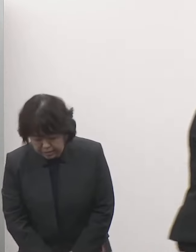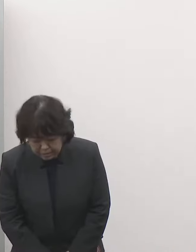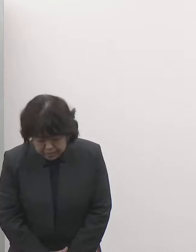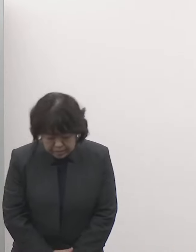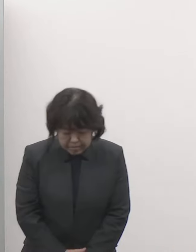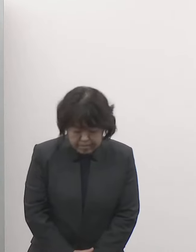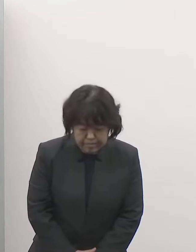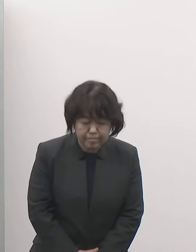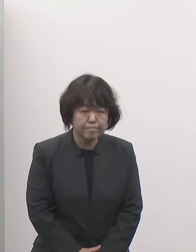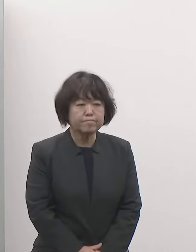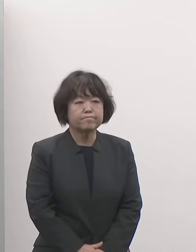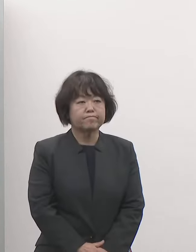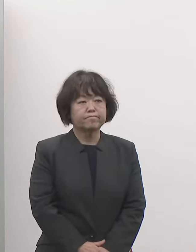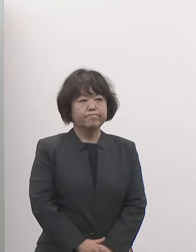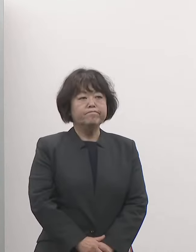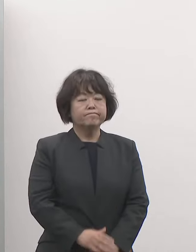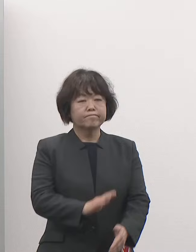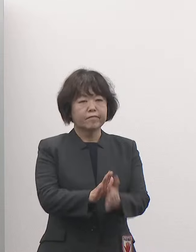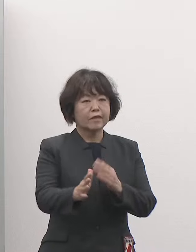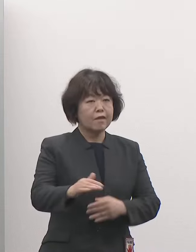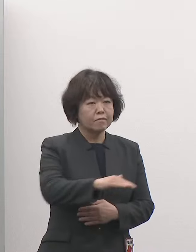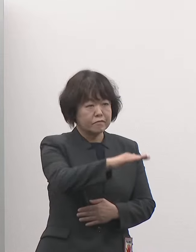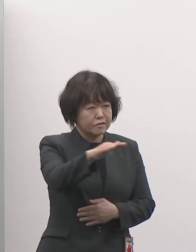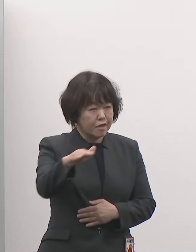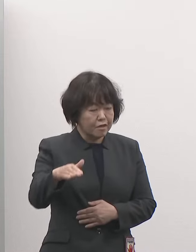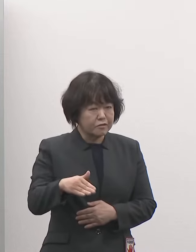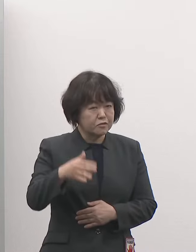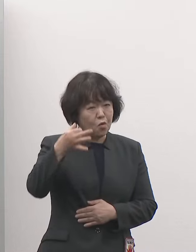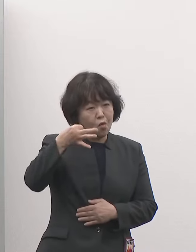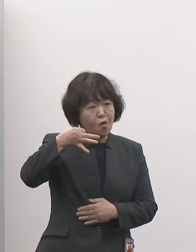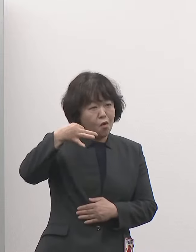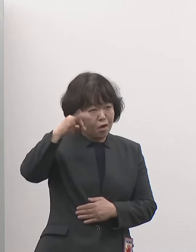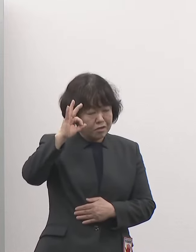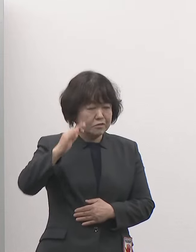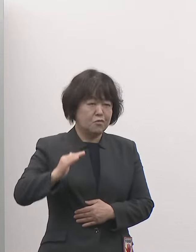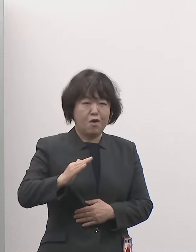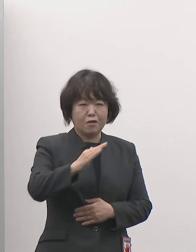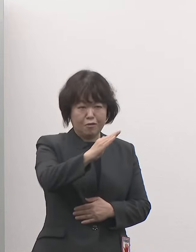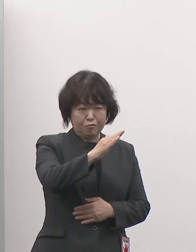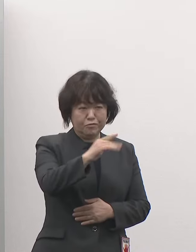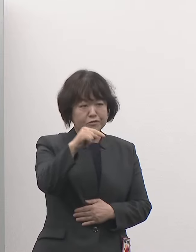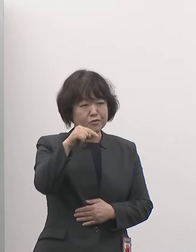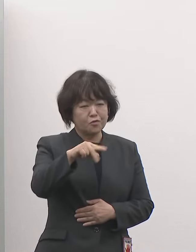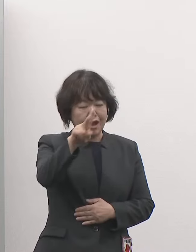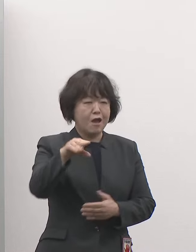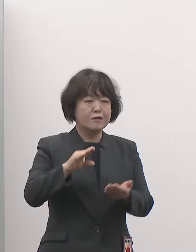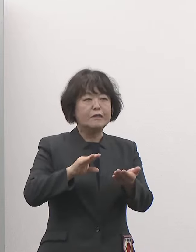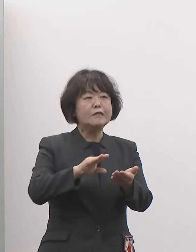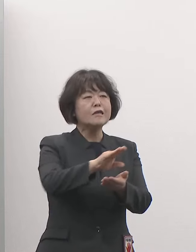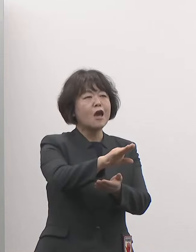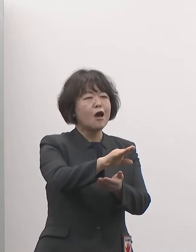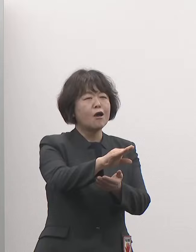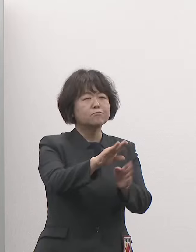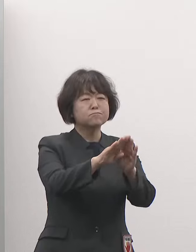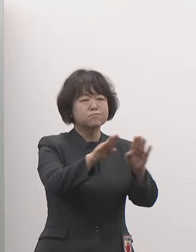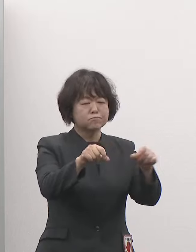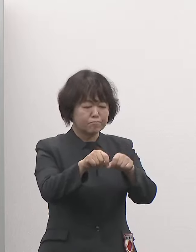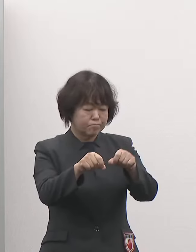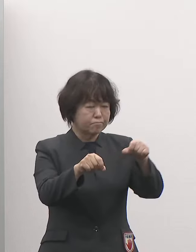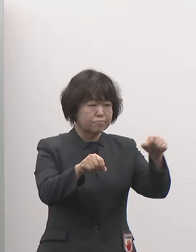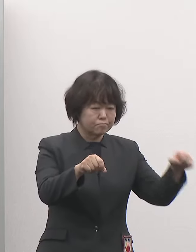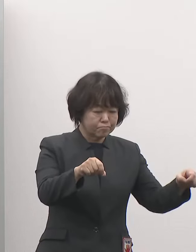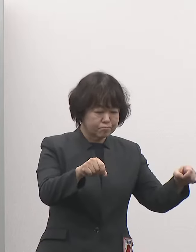県内全域の高付加価値化についてお話をしたいと思います。リニア中央新幹線、開業は伸びてしまいましたが、そこに向けて